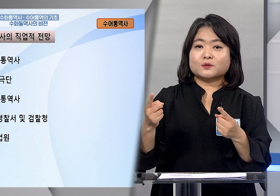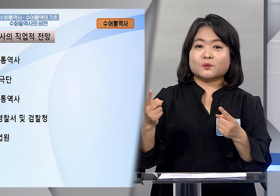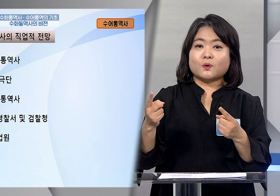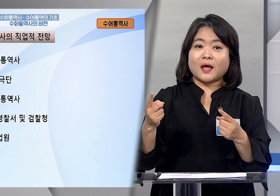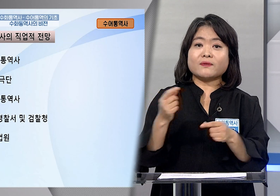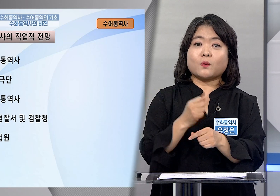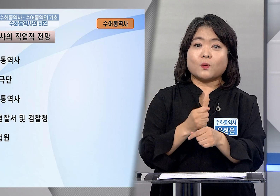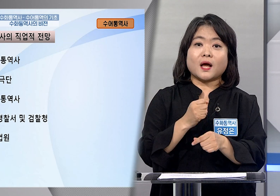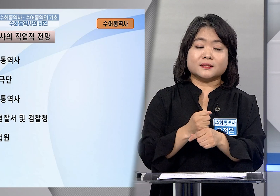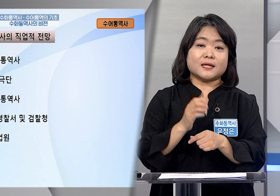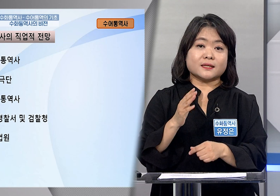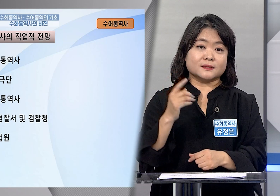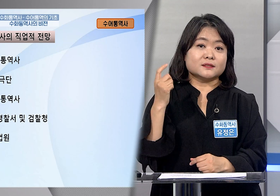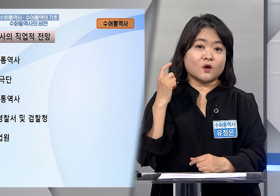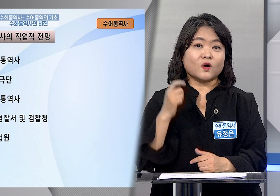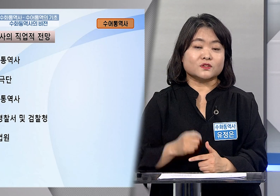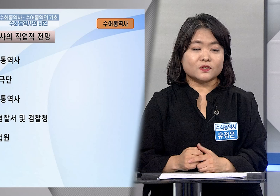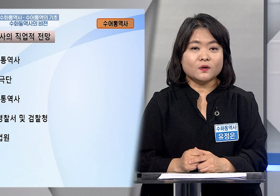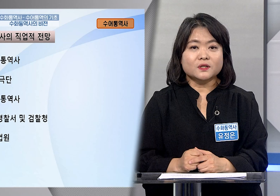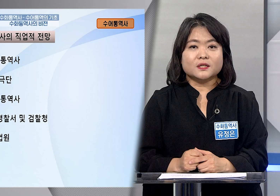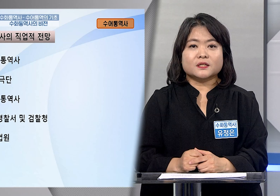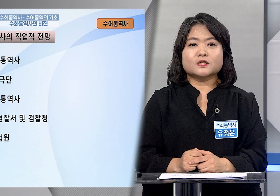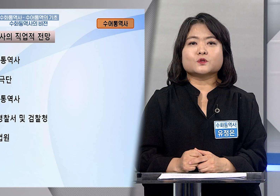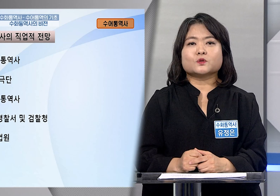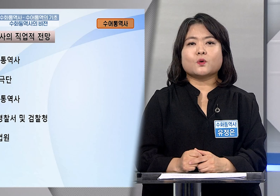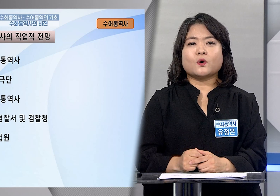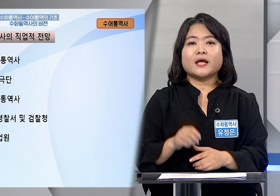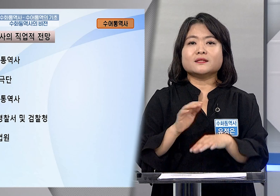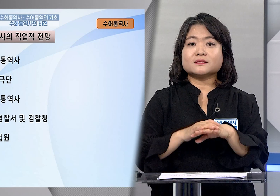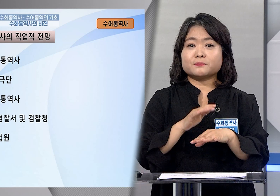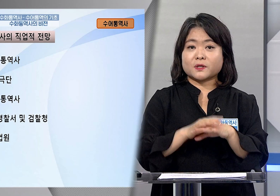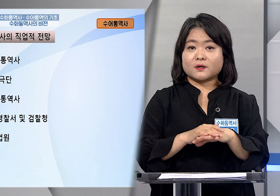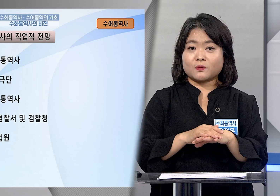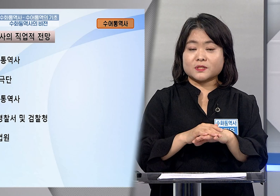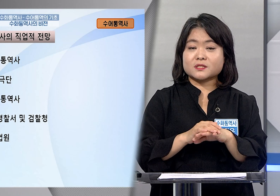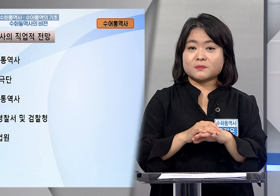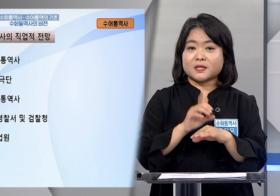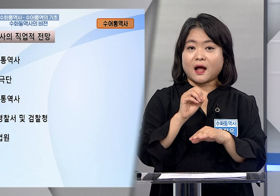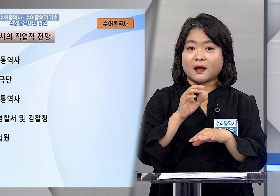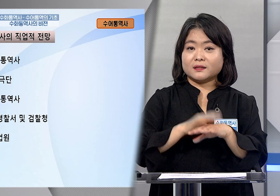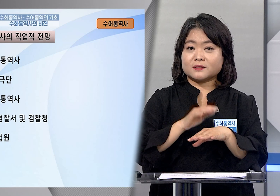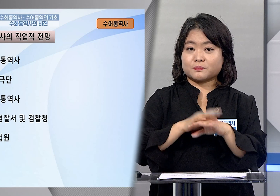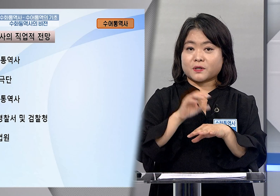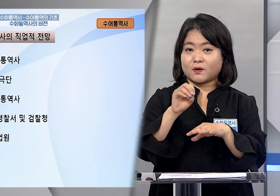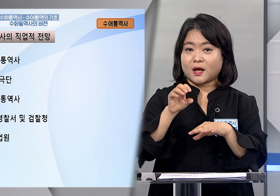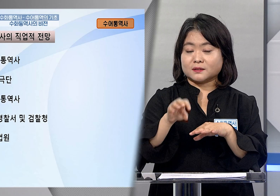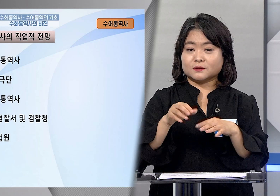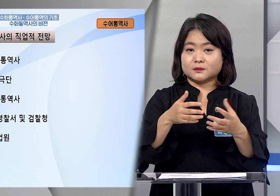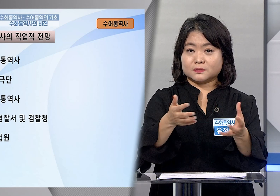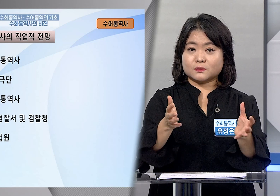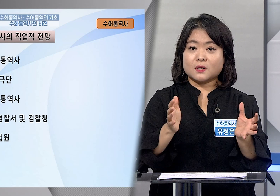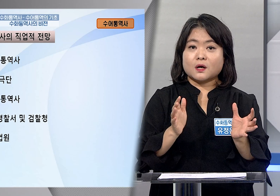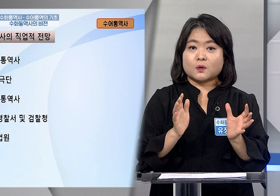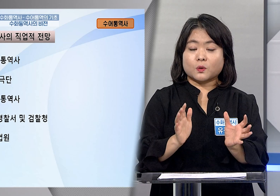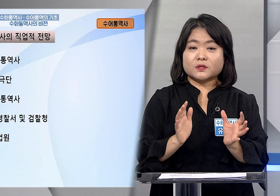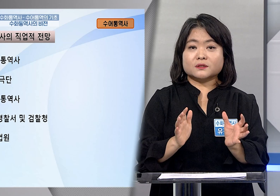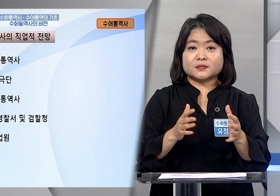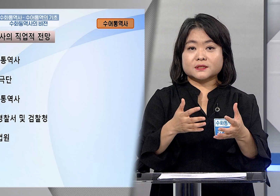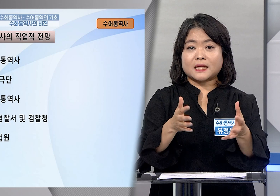또 한다고 하는 이야기를 들었거든요. 그리고 또 핸드스피커라고 있습니다. 핸드스피커라는 공연 그